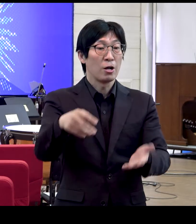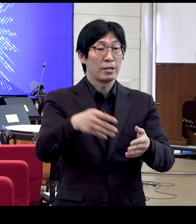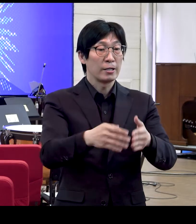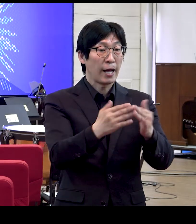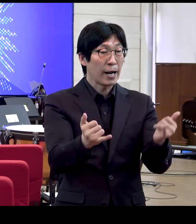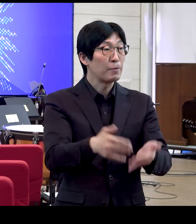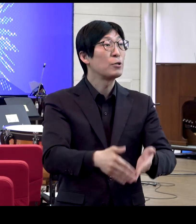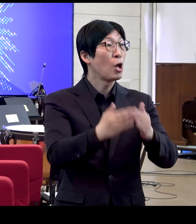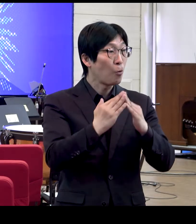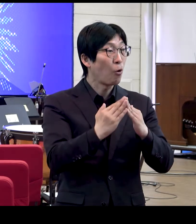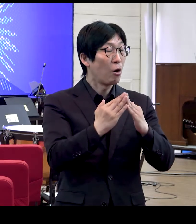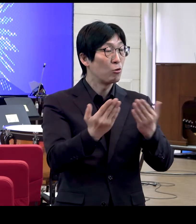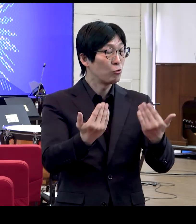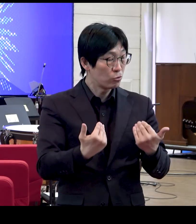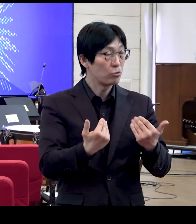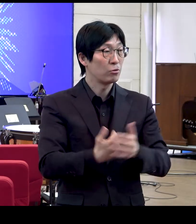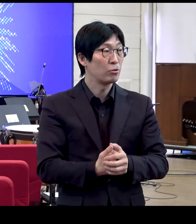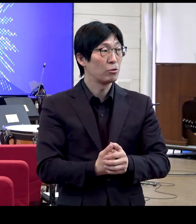그러면서